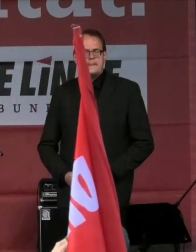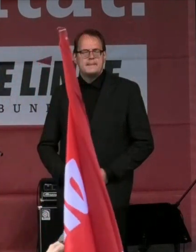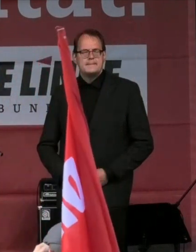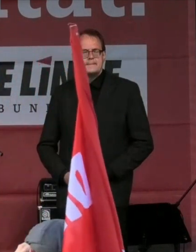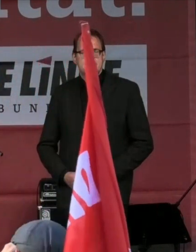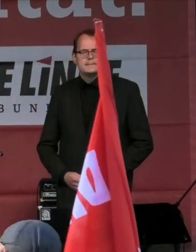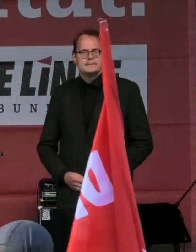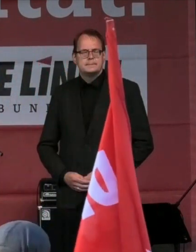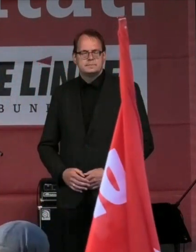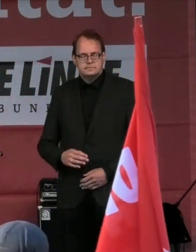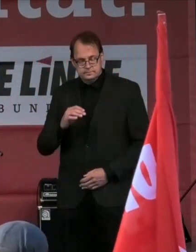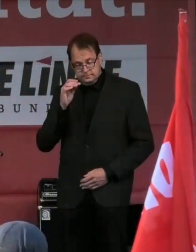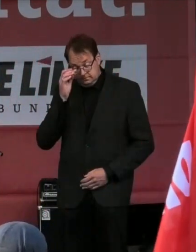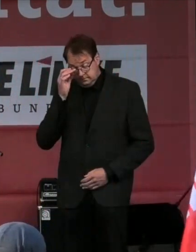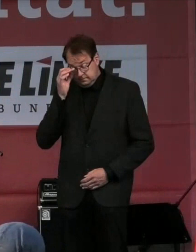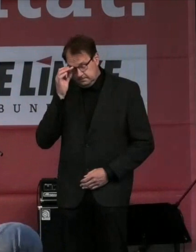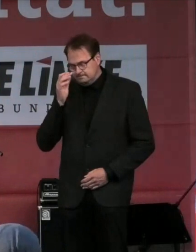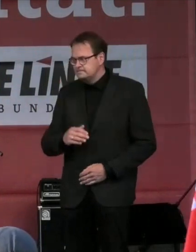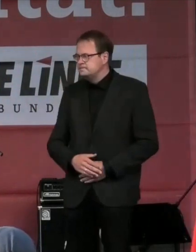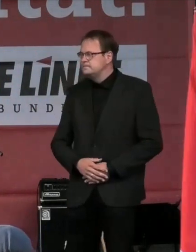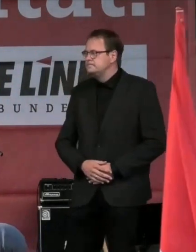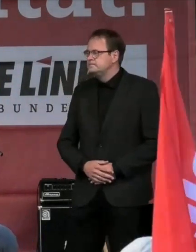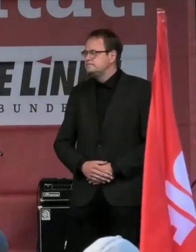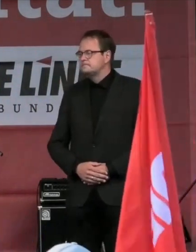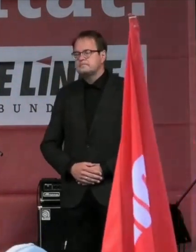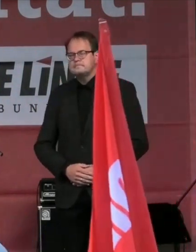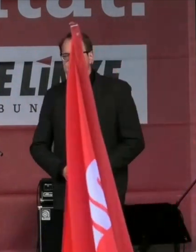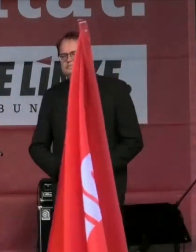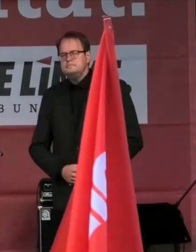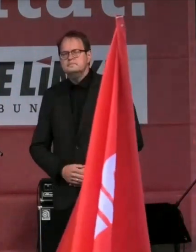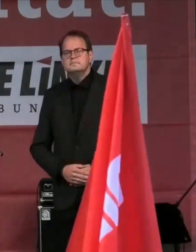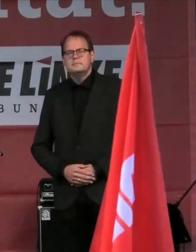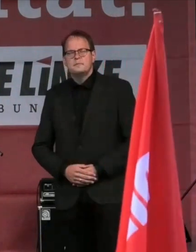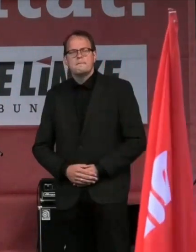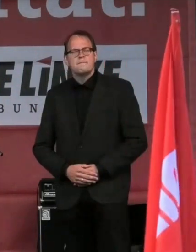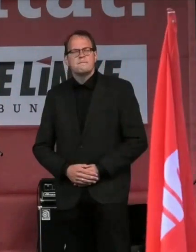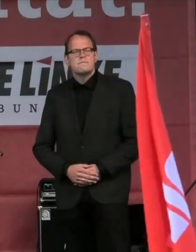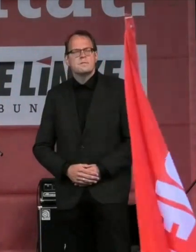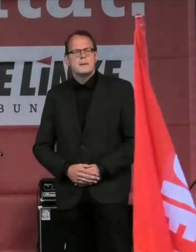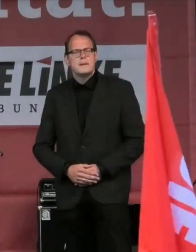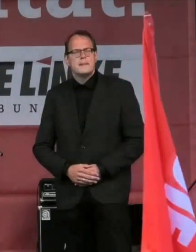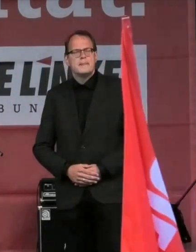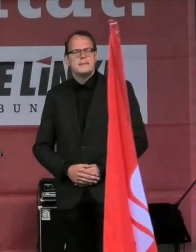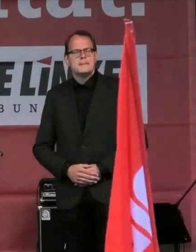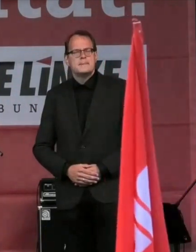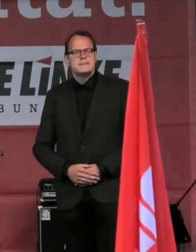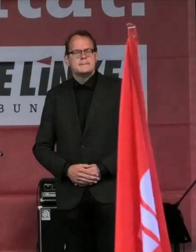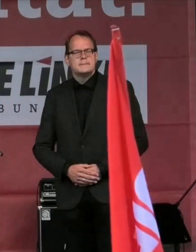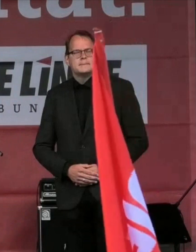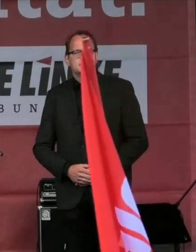russlands in der nähe zur nato grenze ich muss ja sagen also das hatte schon fast eine